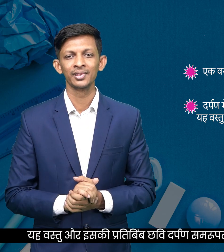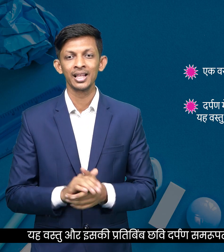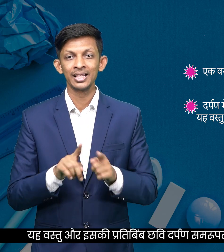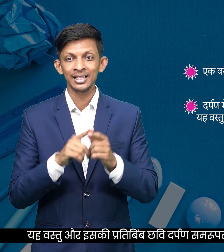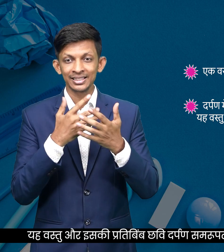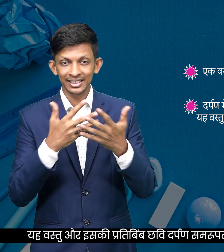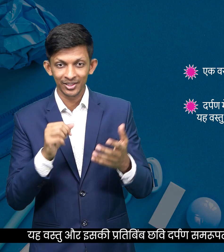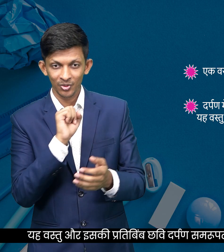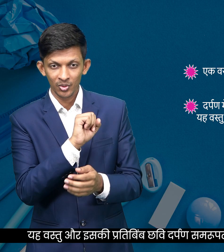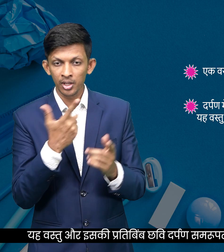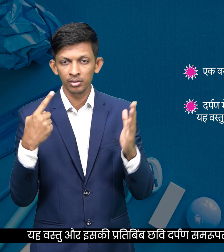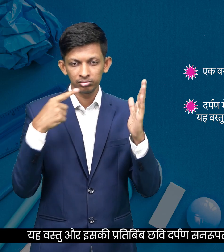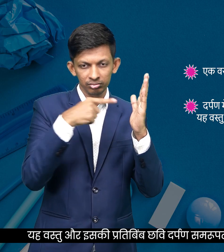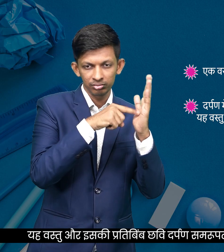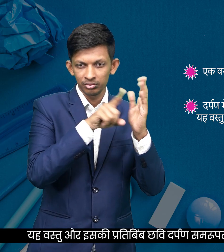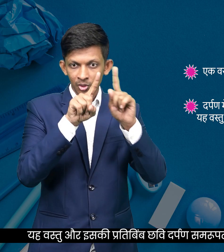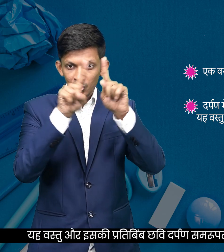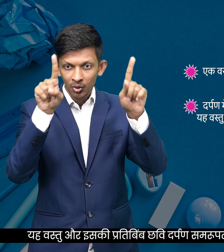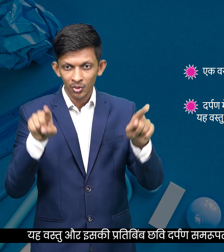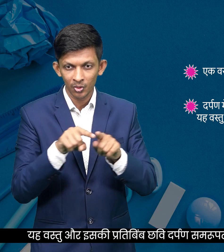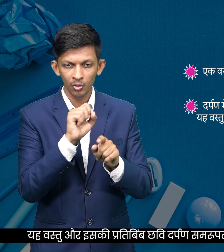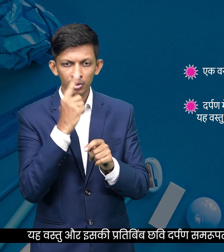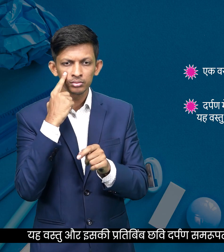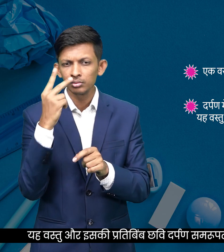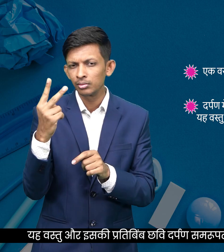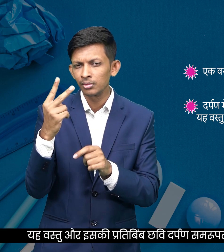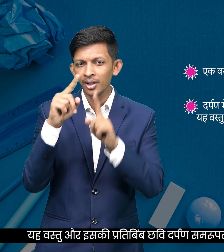यह वस्तु और इसकी प्रतिबिंब छवि दर्पण